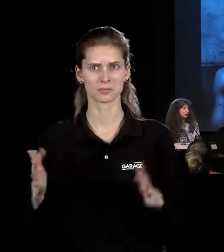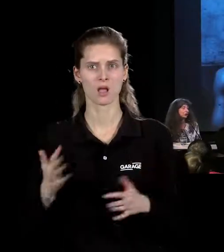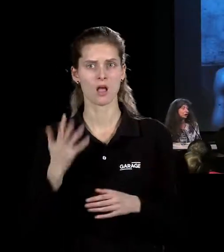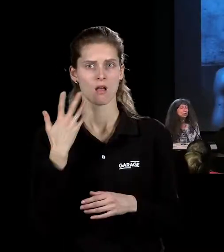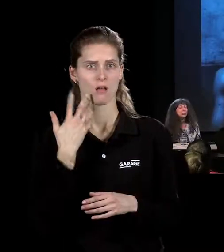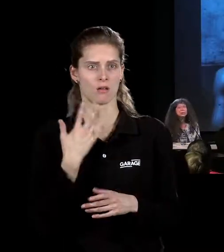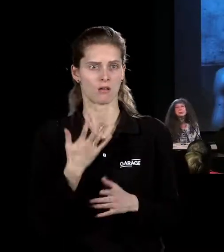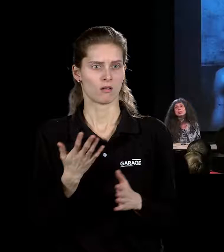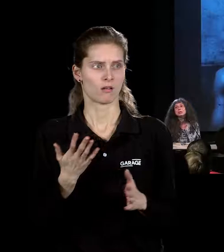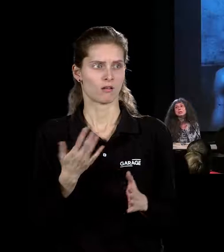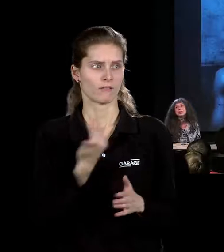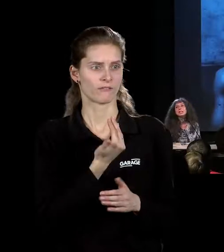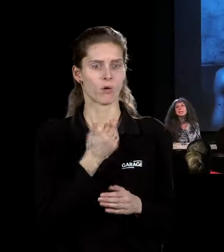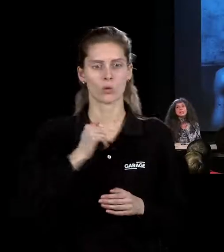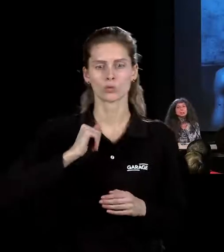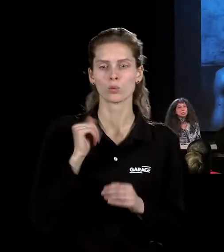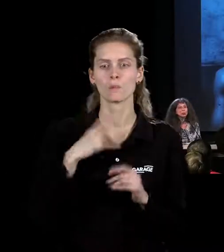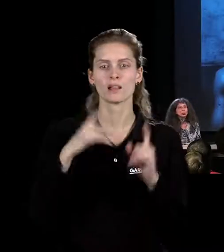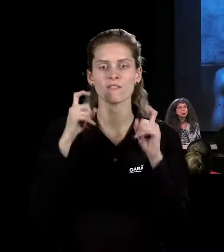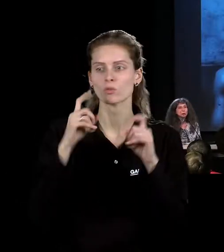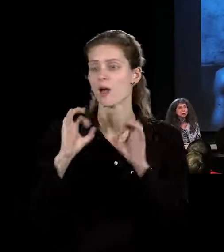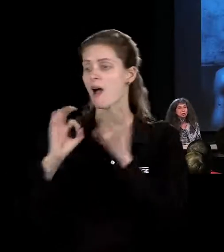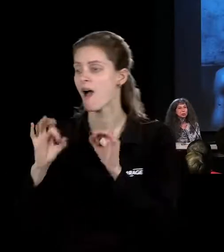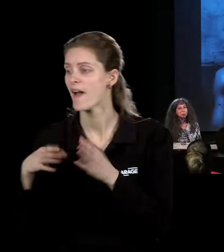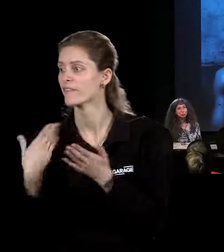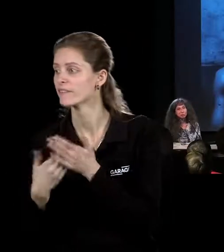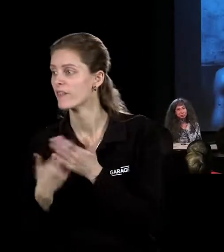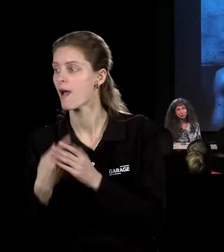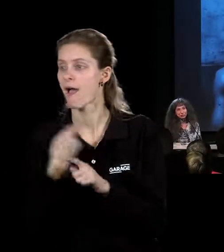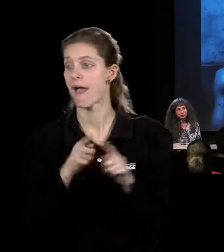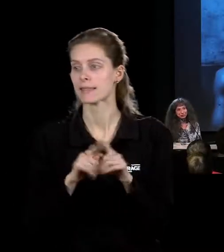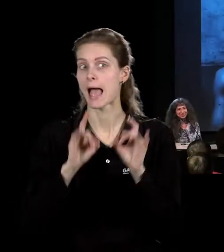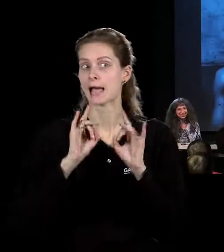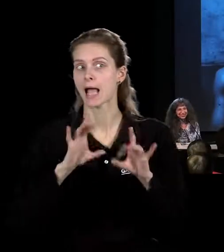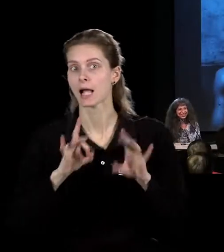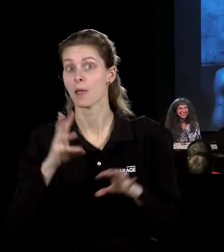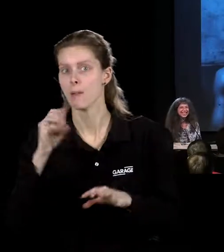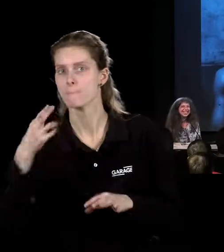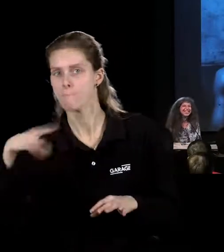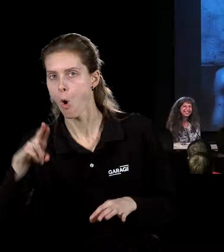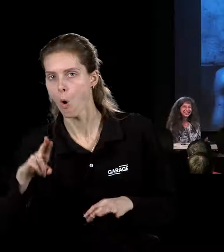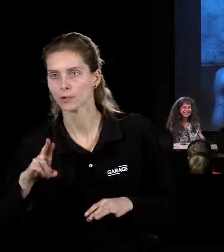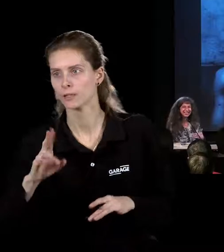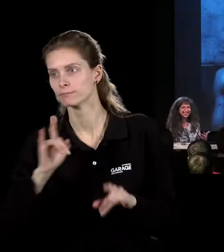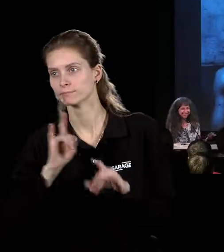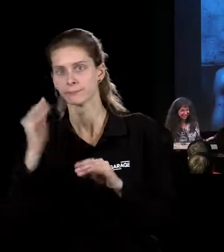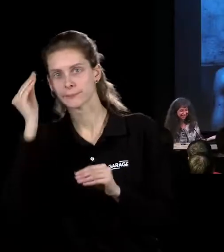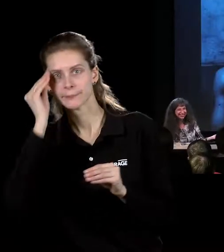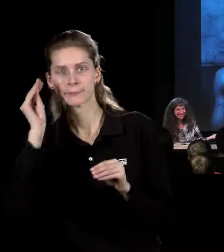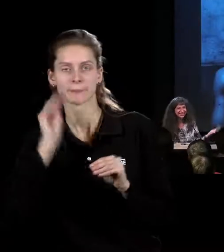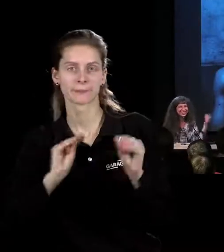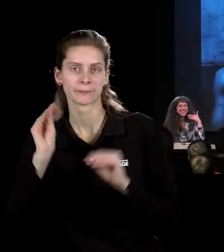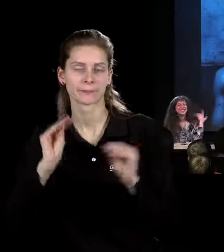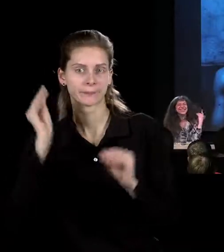друзья Чань Хуани, которые его снимали, пытались ему объяснить, что они тут рекламу меда снимают, что было такое